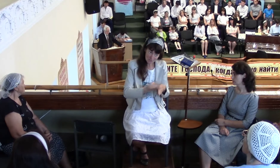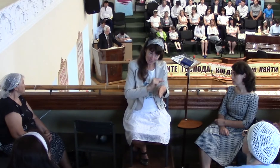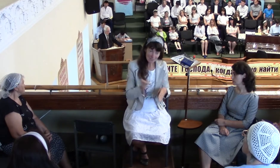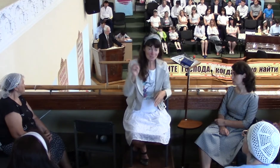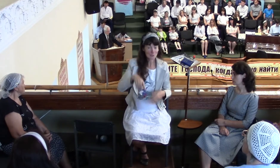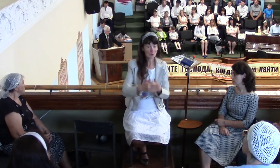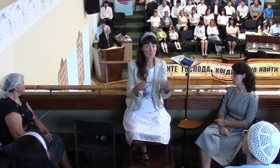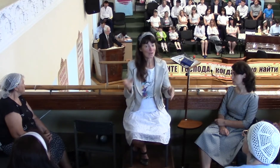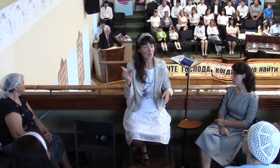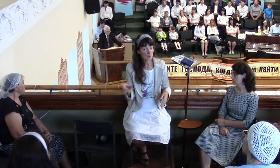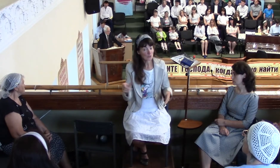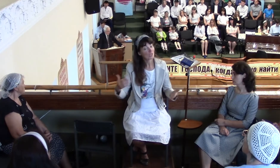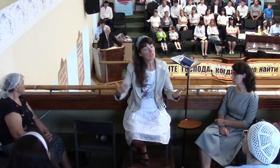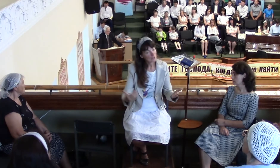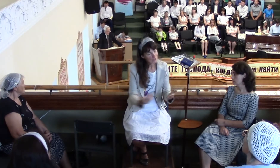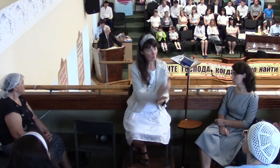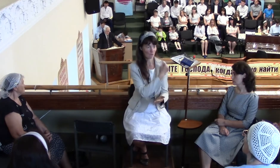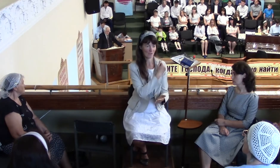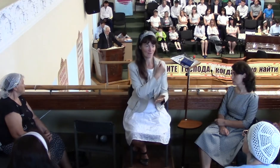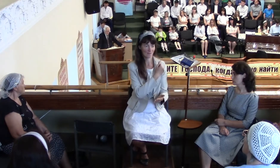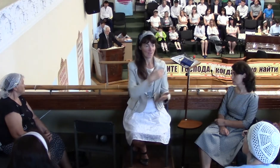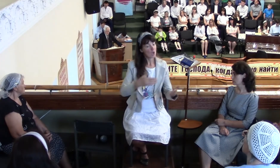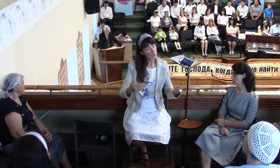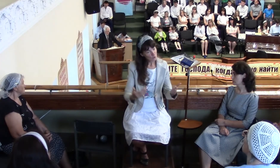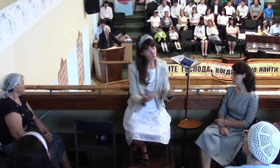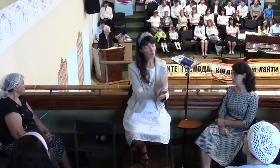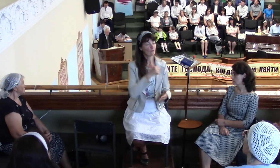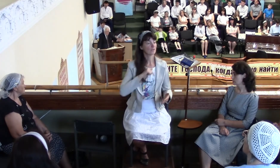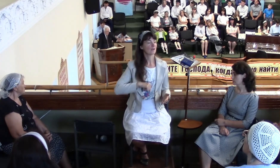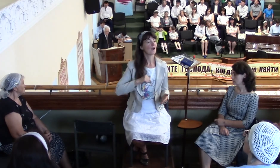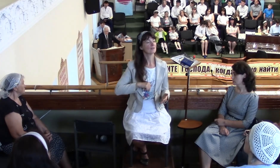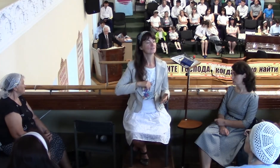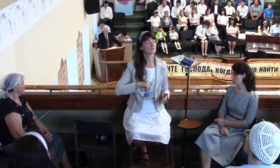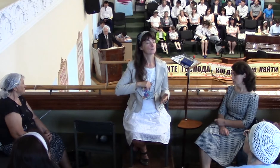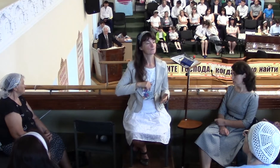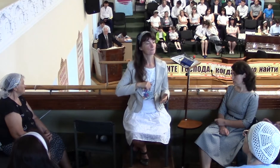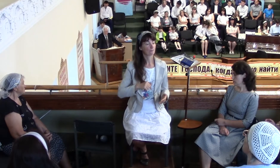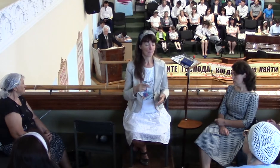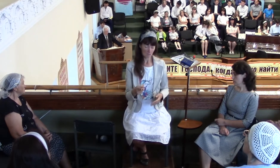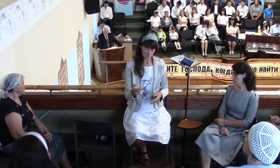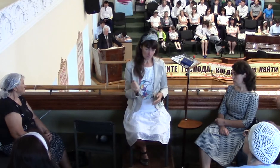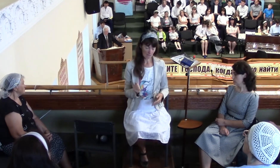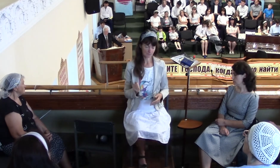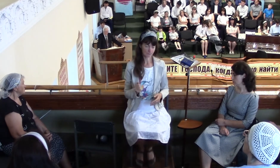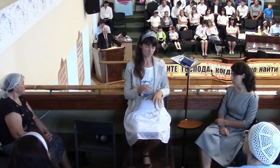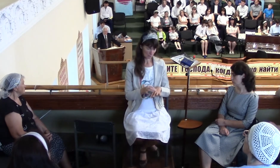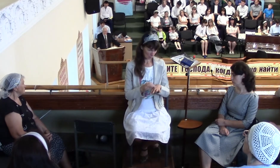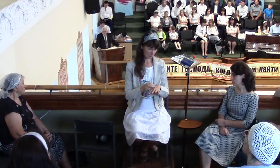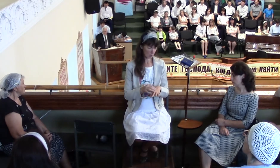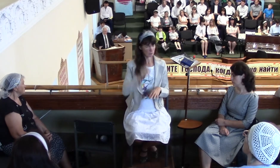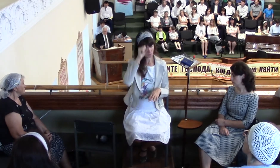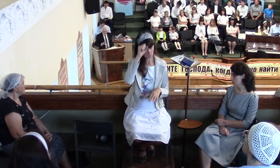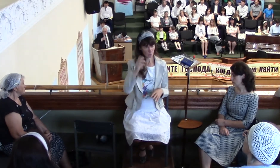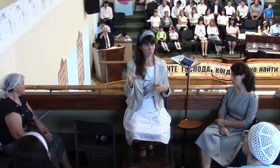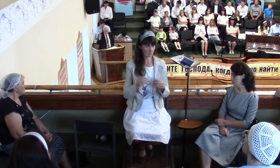новые. У нас новая природа. Да, наша ветхая природа с нами. Она каждый